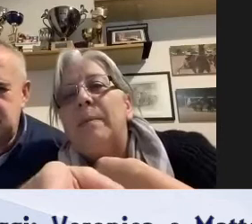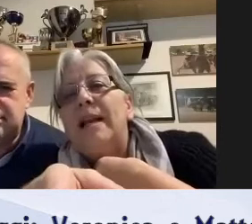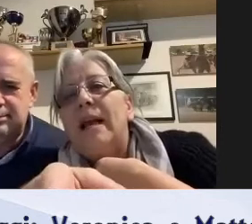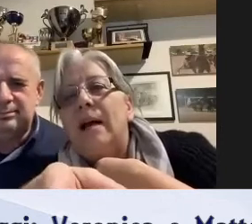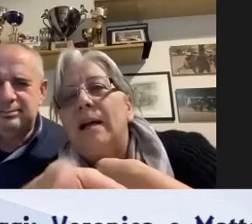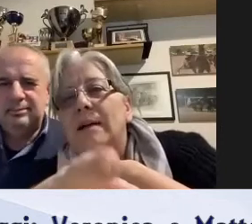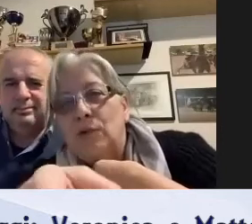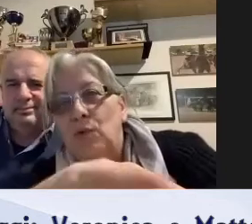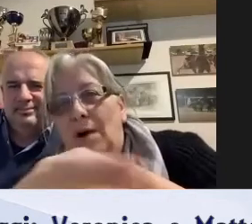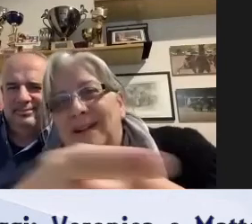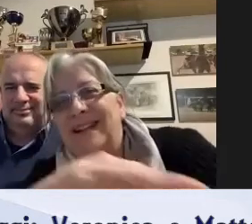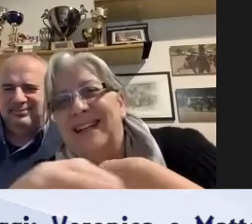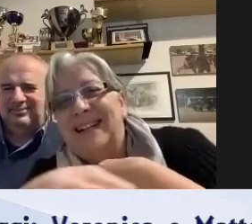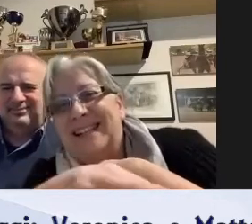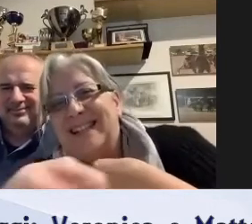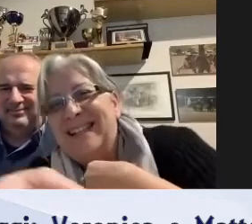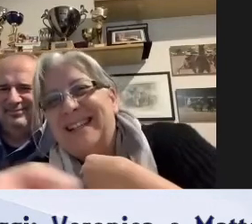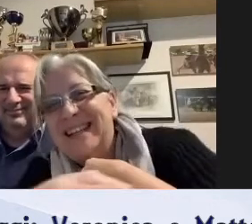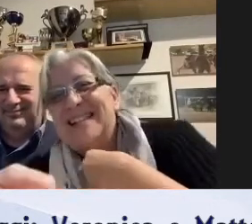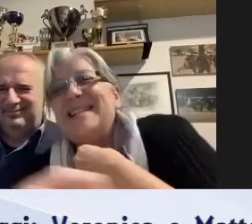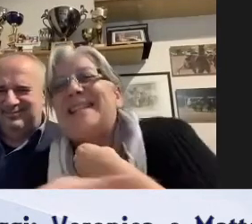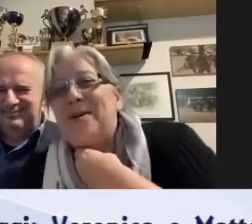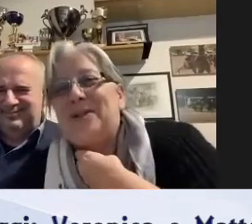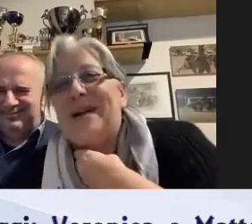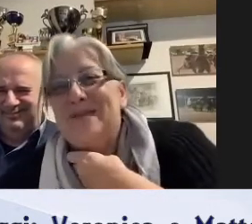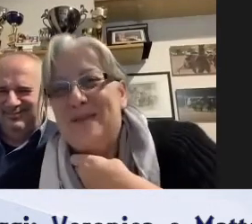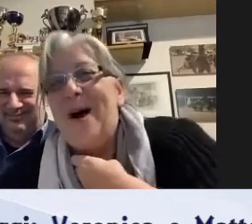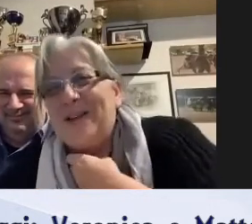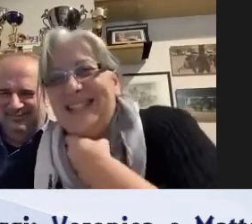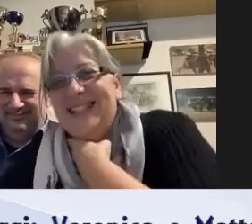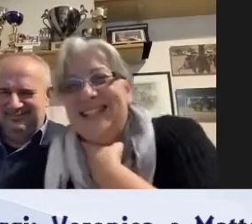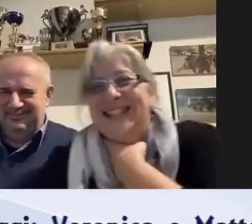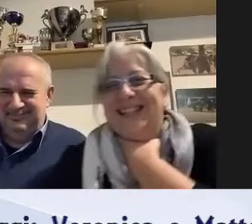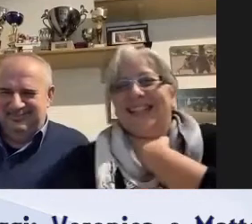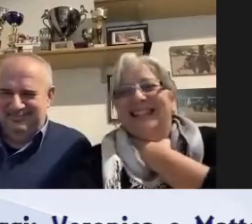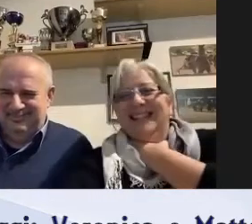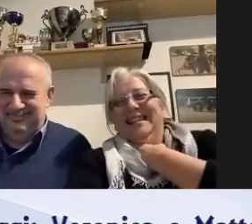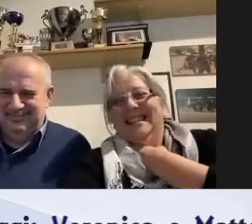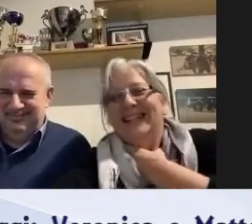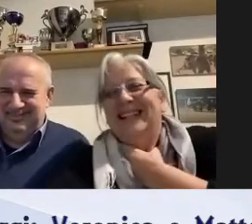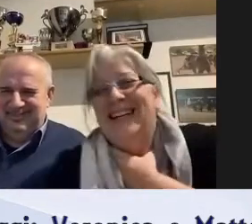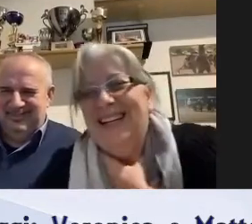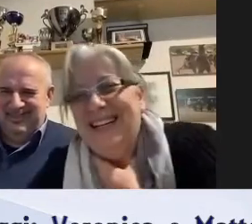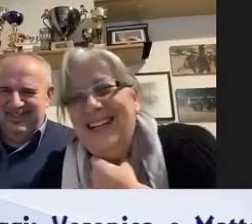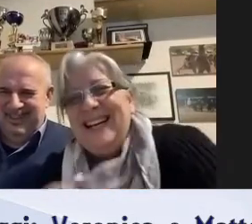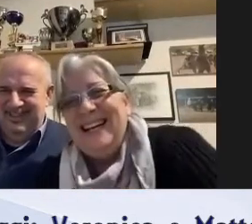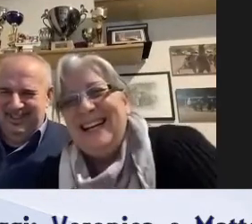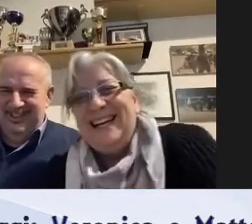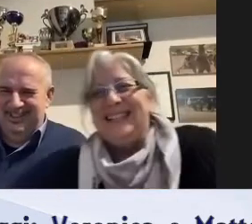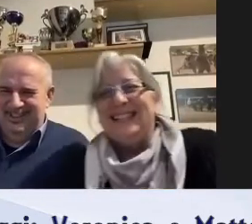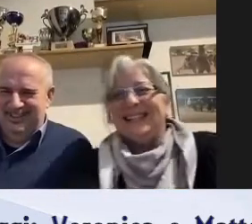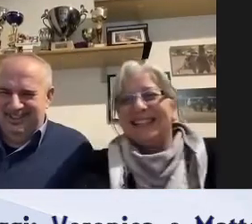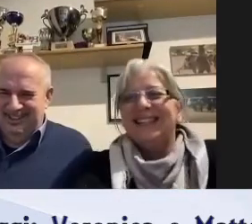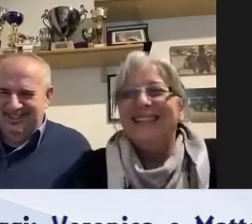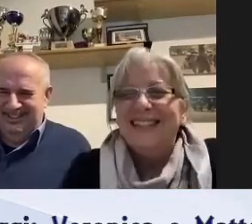il Farabella. Sì. Stai costruendo il box. È la sella, sto facendo la sella.